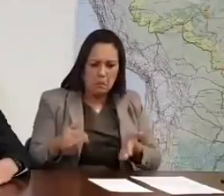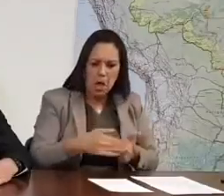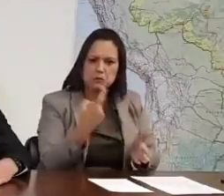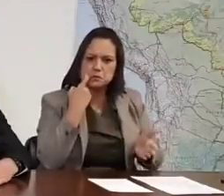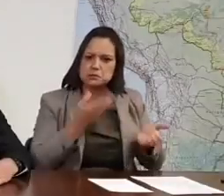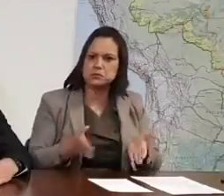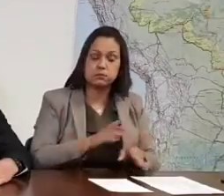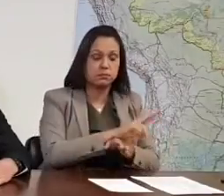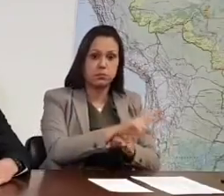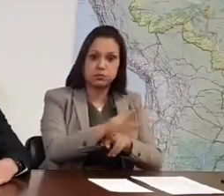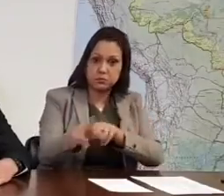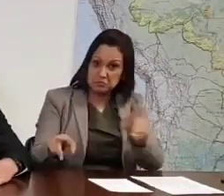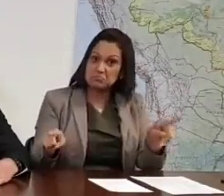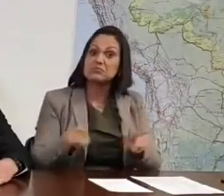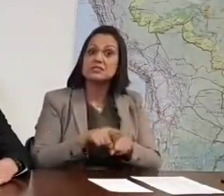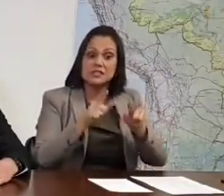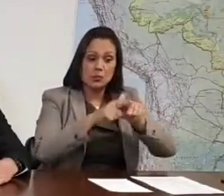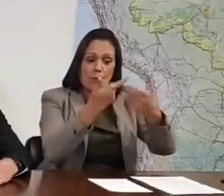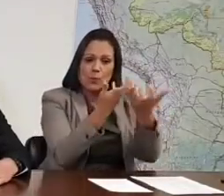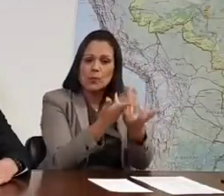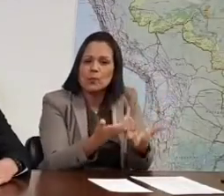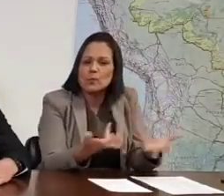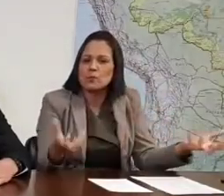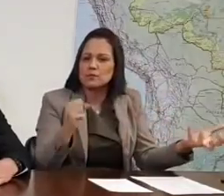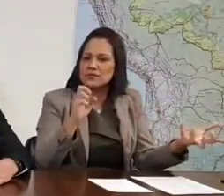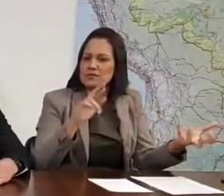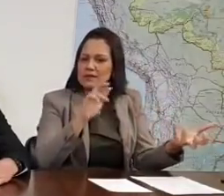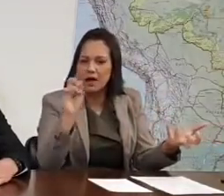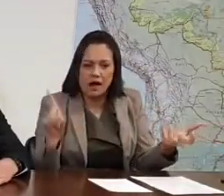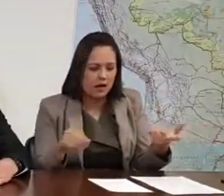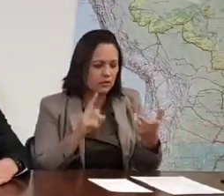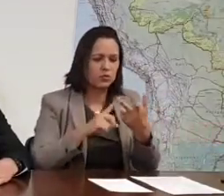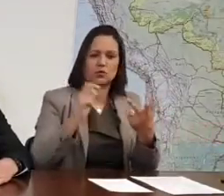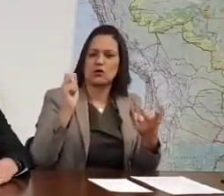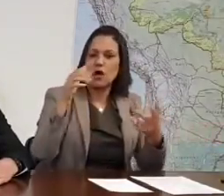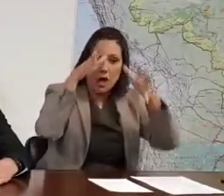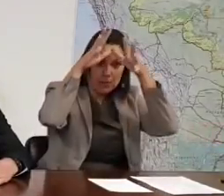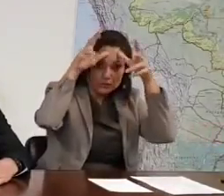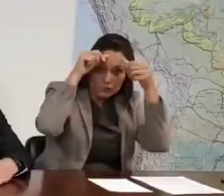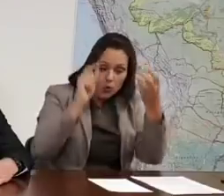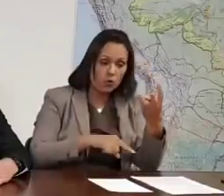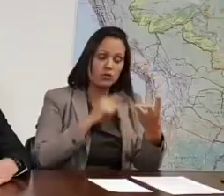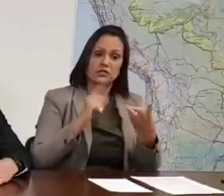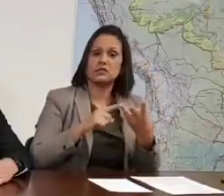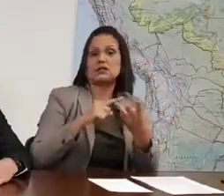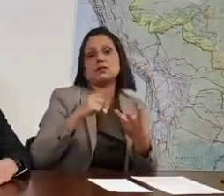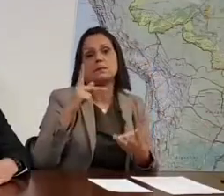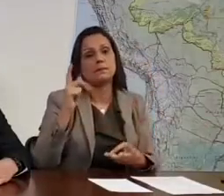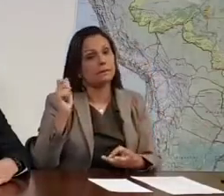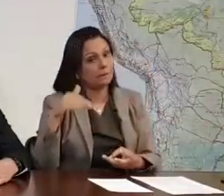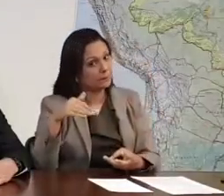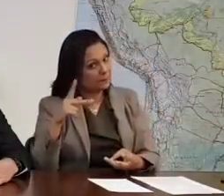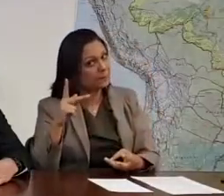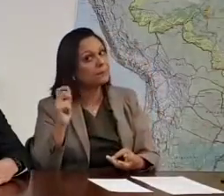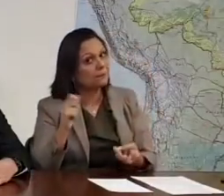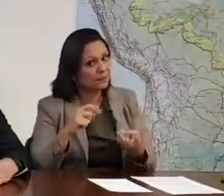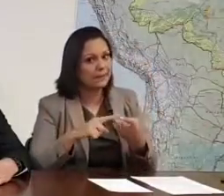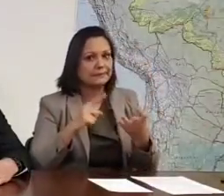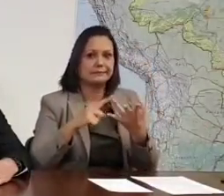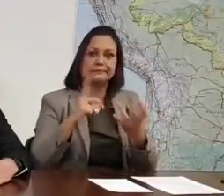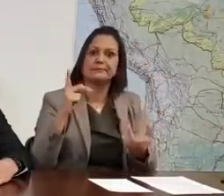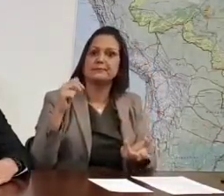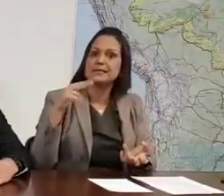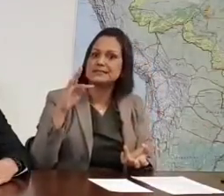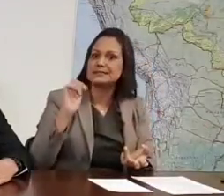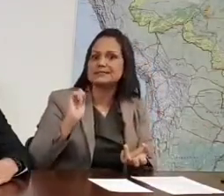tem. Nós temos o Cerrado, a Amazônia, o Pampa, a Caatinga, o Pantanal. Então, falar